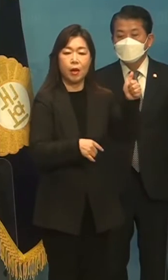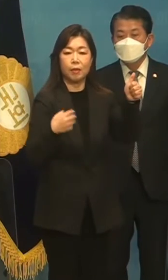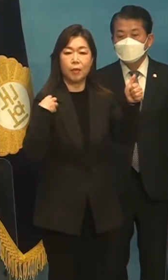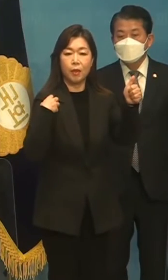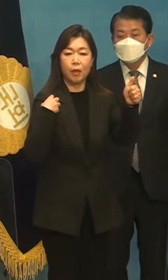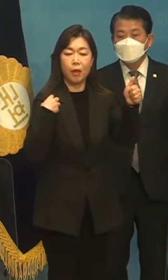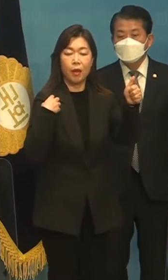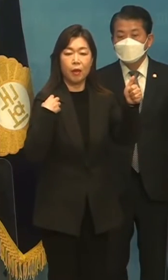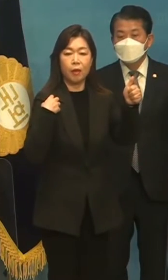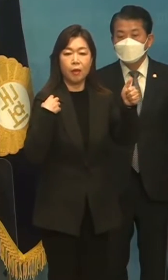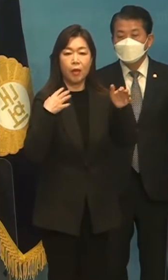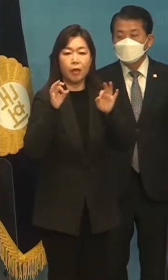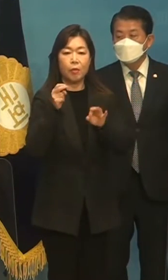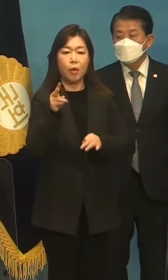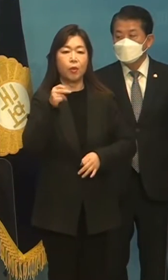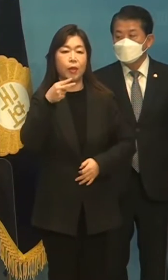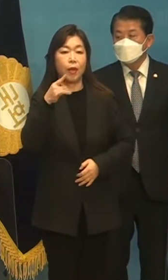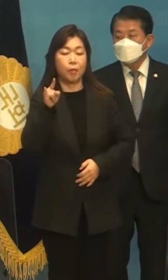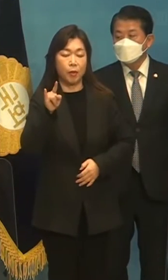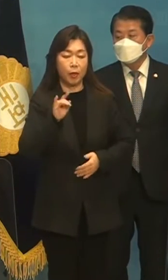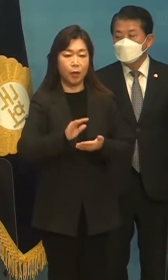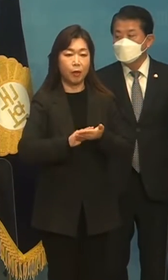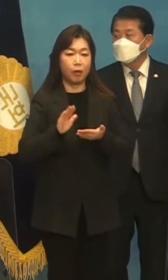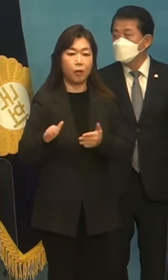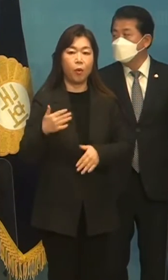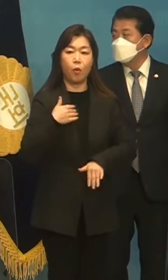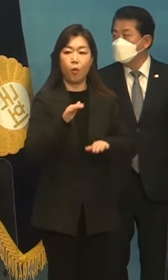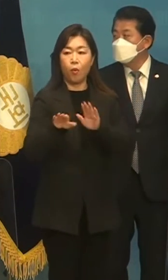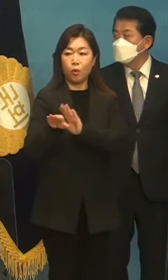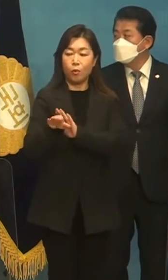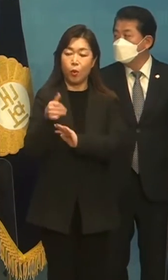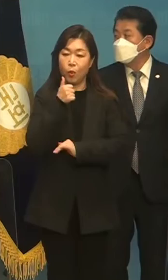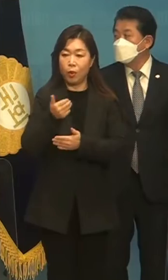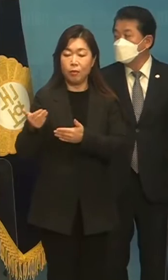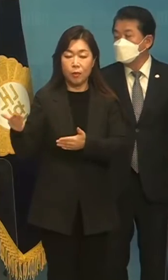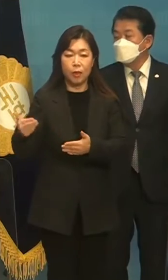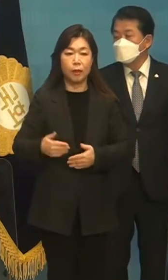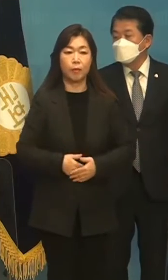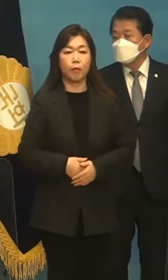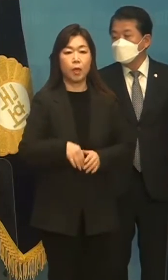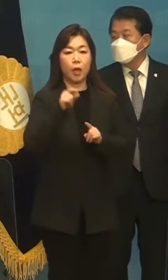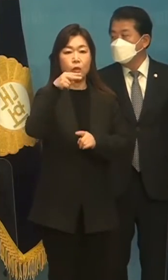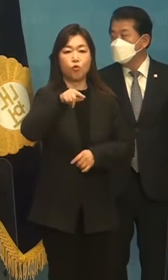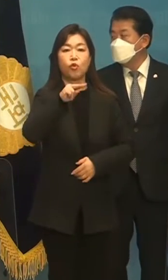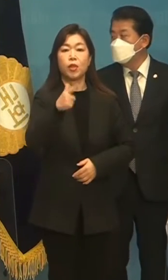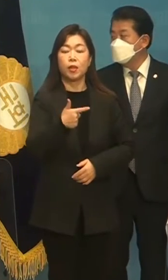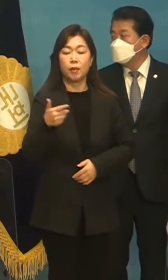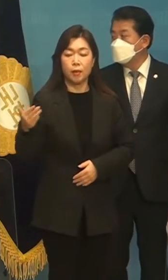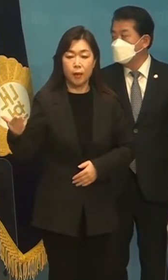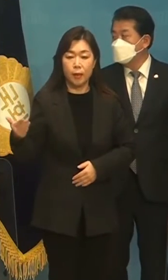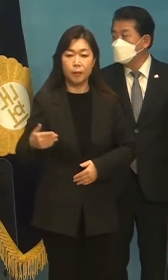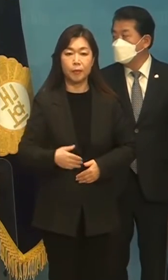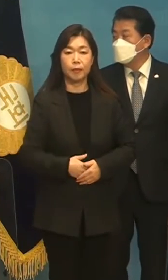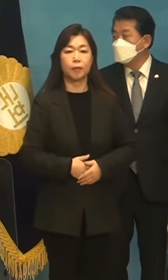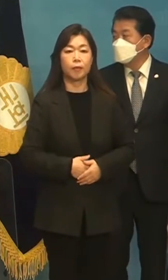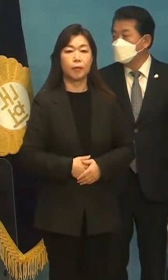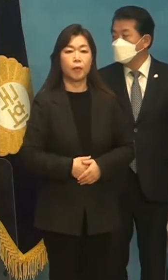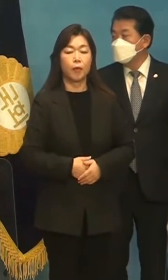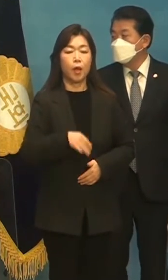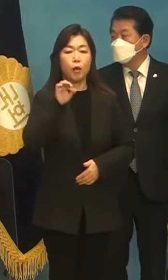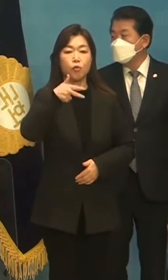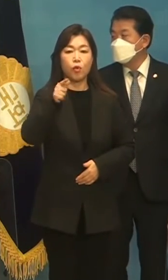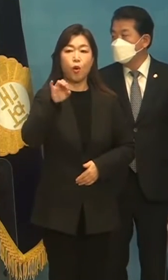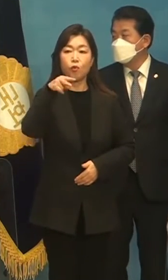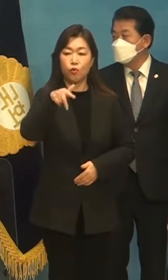맡고 있는 최고위원 김영배입니다. 오른쪽부터 소개해드리겠습니다. 우리 이수진 의원님 오셨습니다.